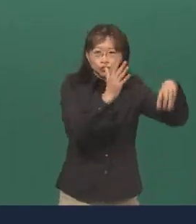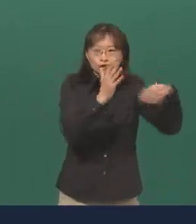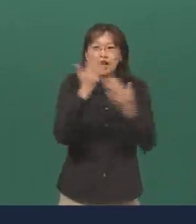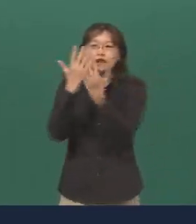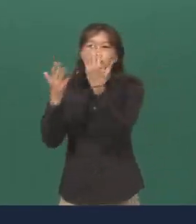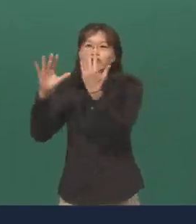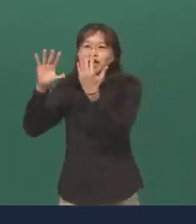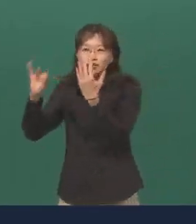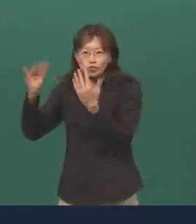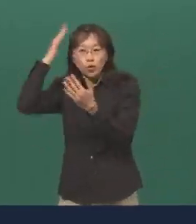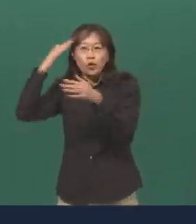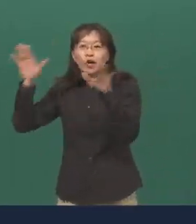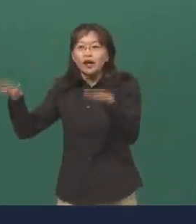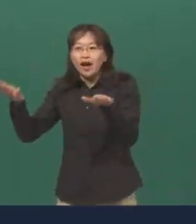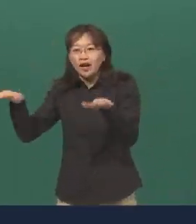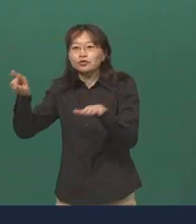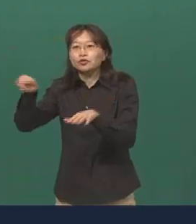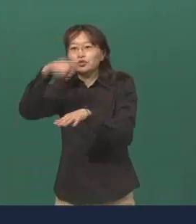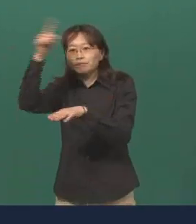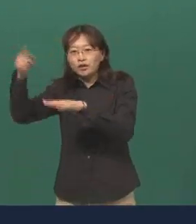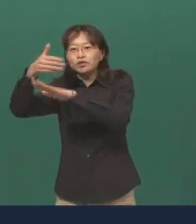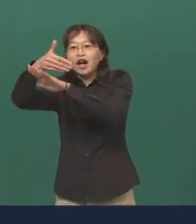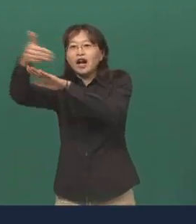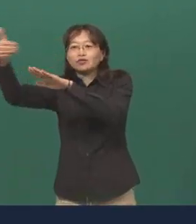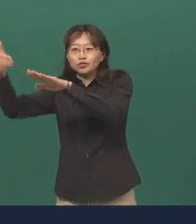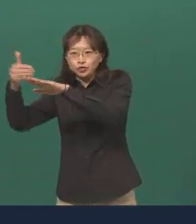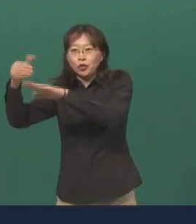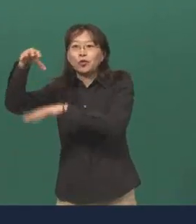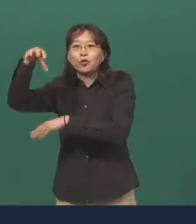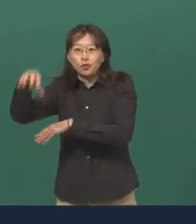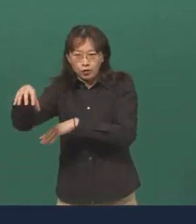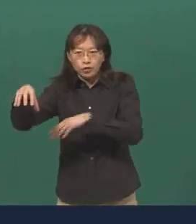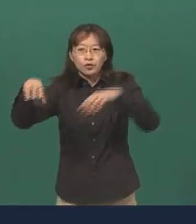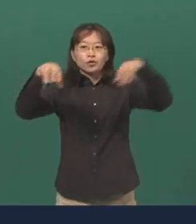大津市から草津市の烏丸半島までの